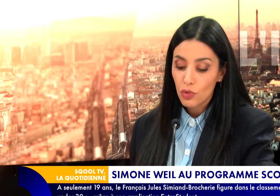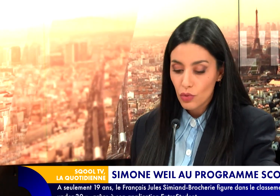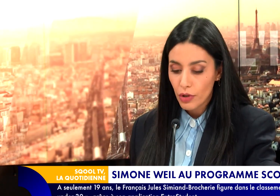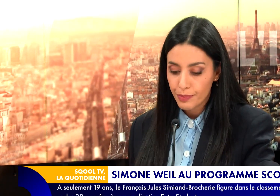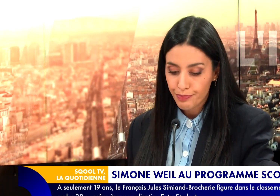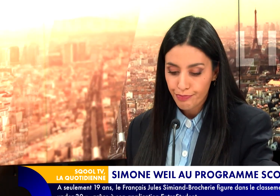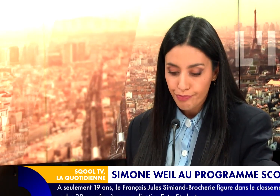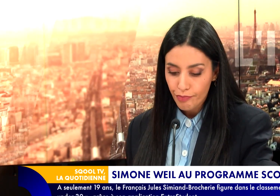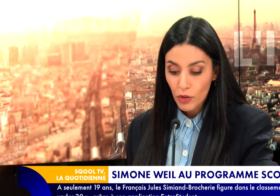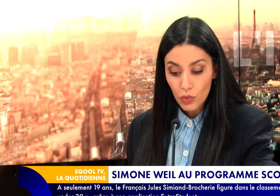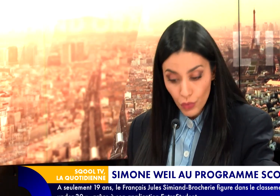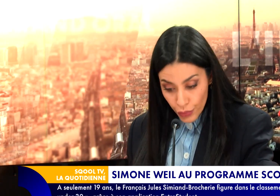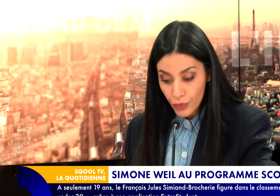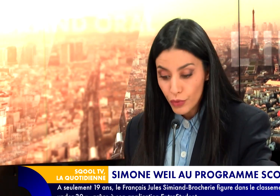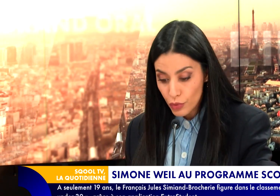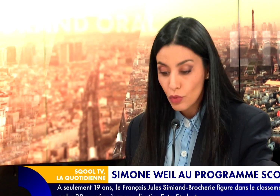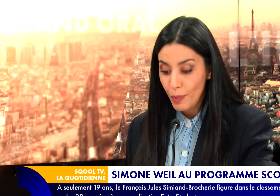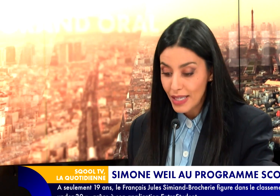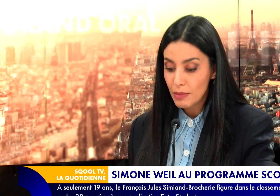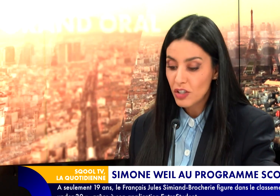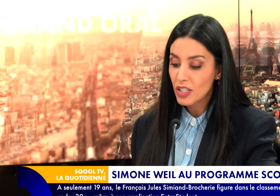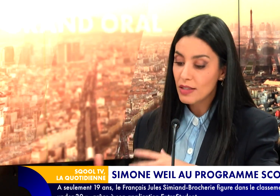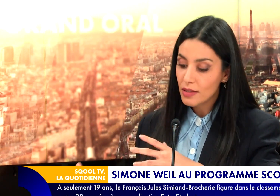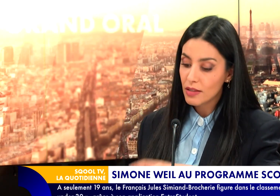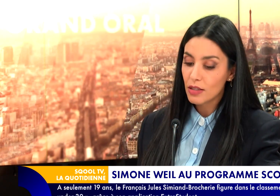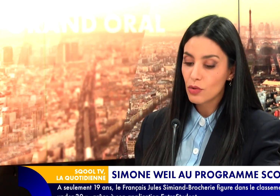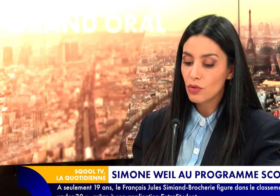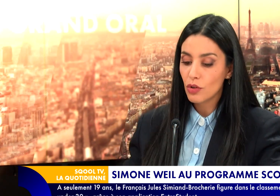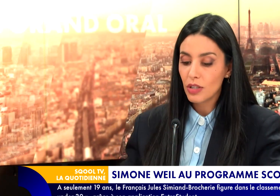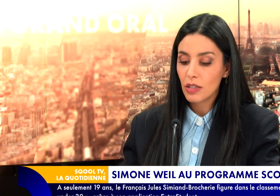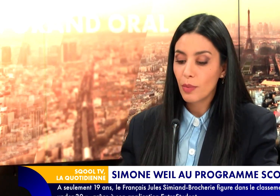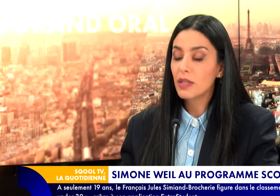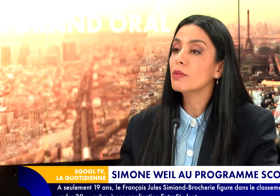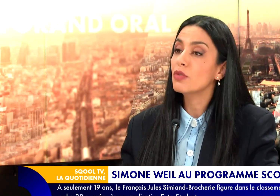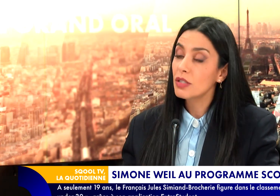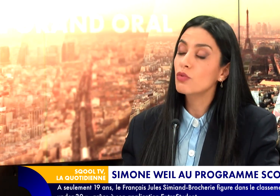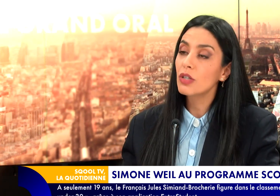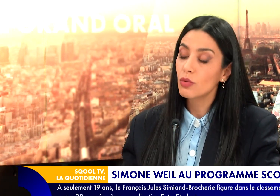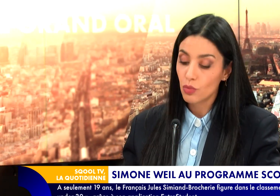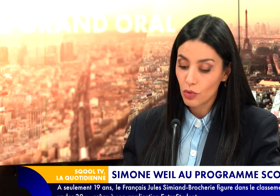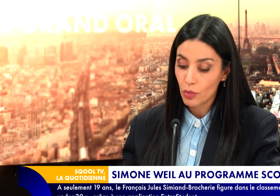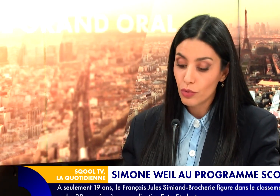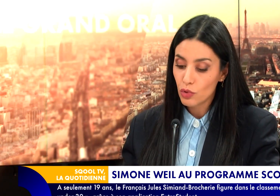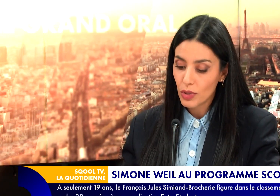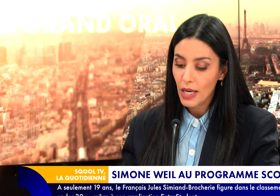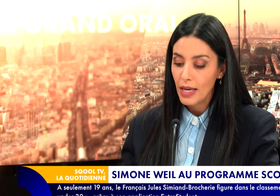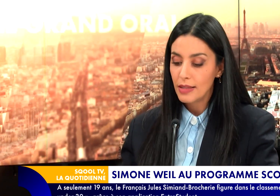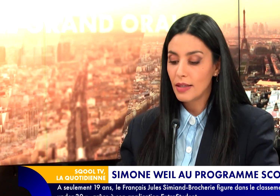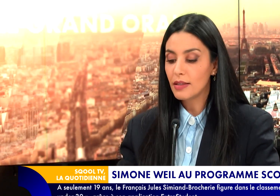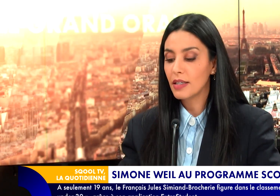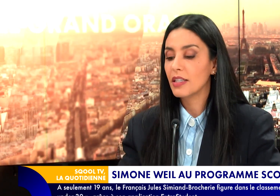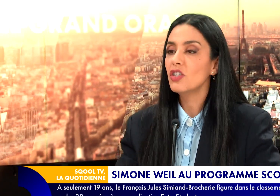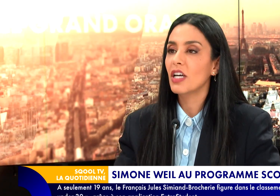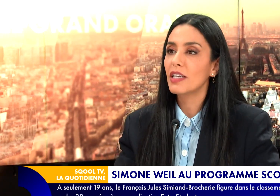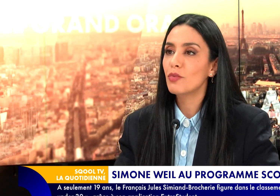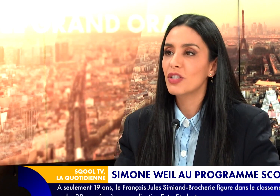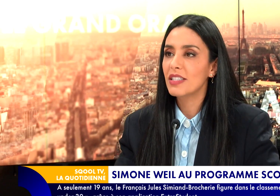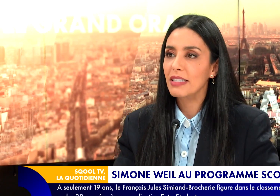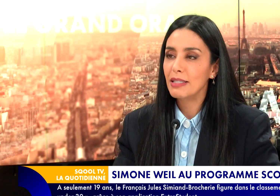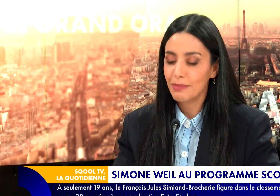issues du fond photo de Paris Match et des extraits sonores des principaux discours qui ont donc ponctué sa très riche carrière politique. La